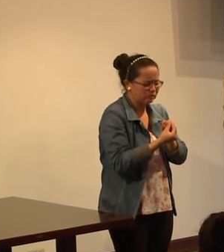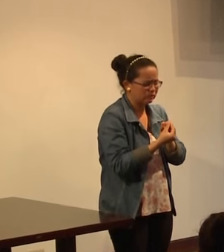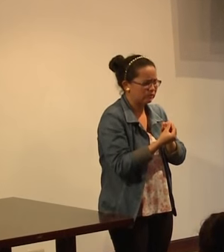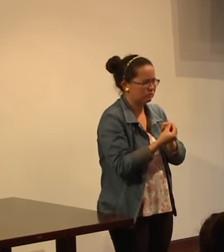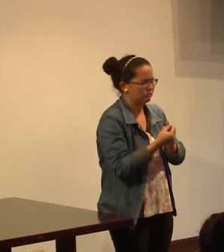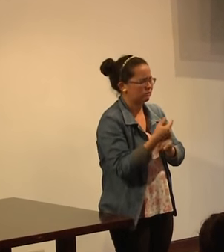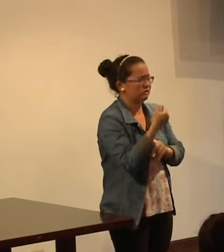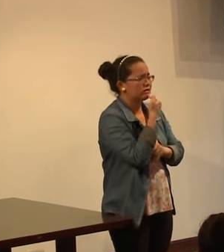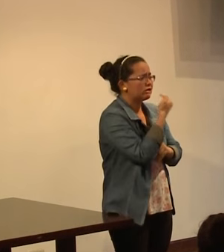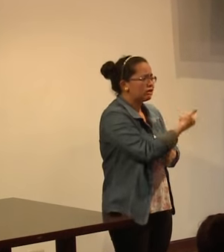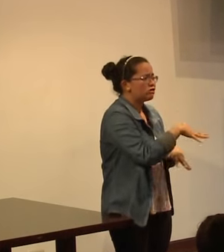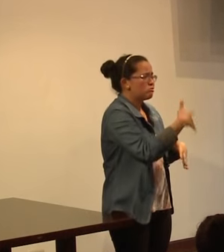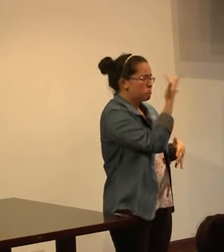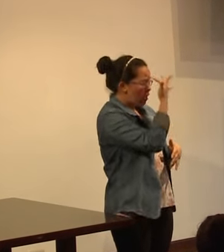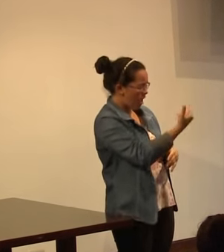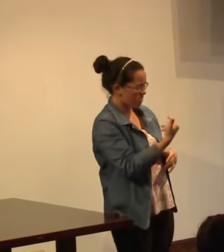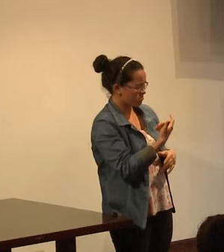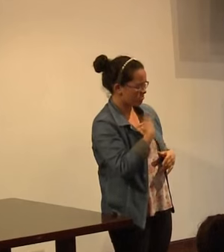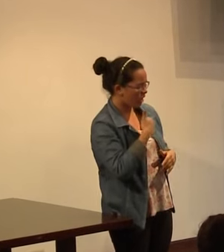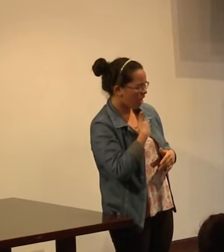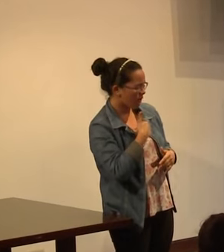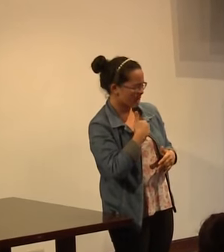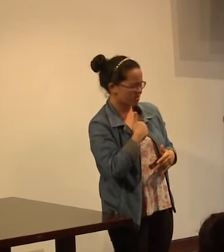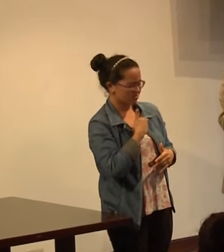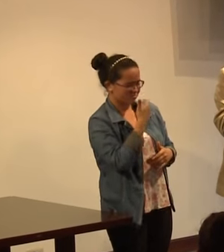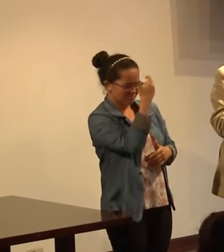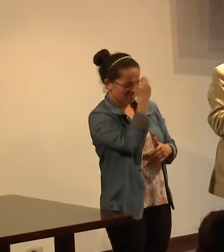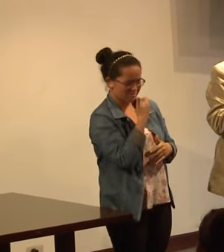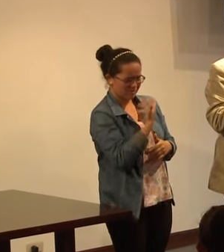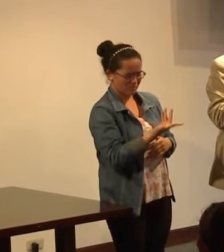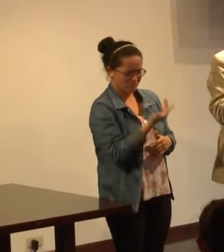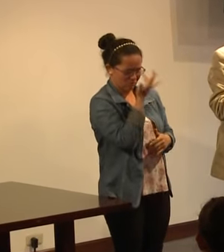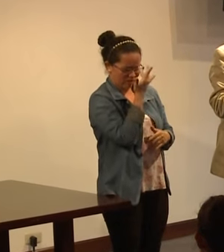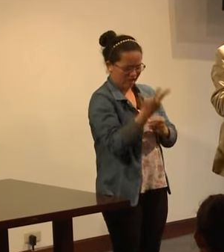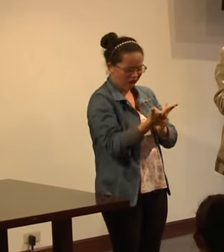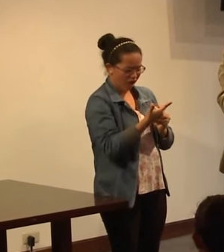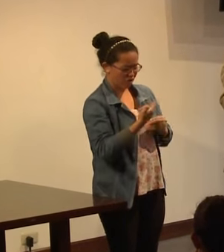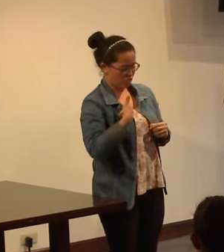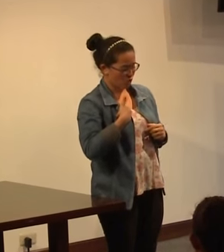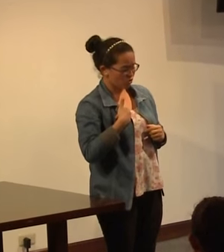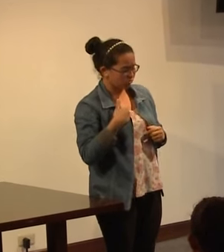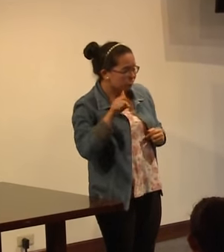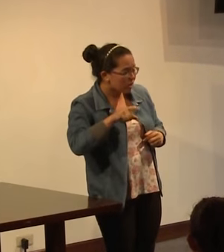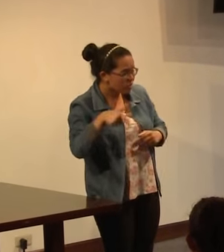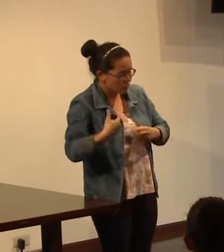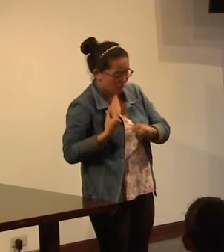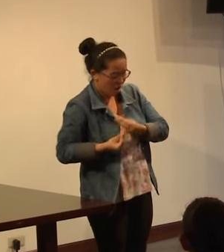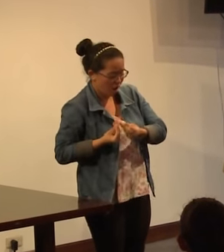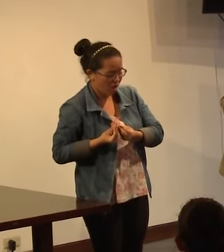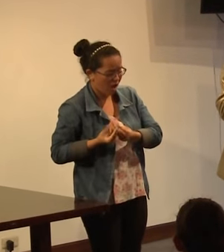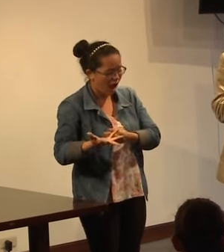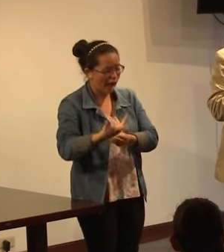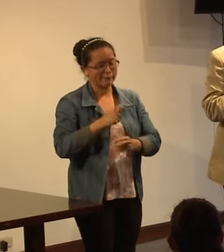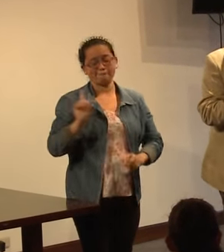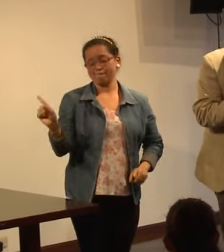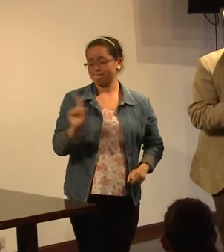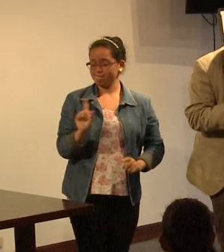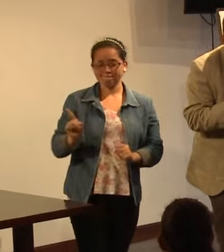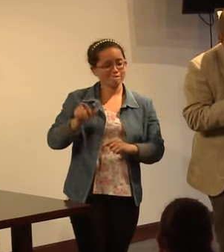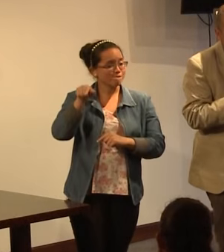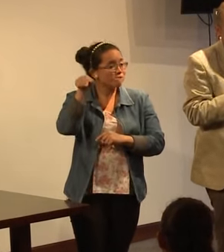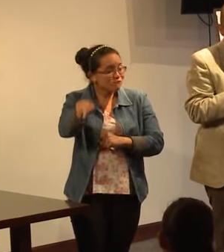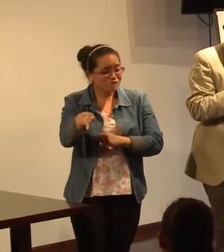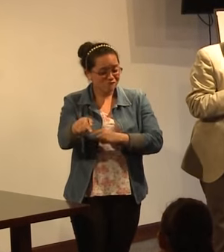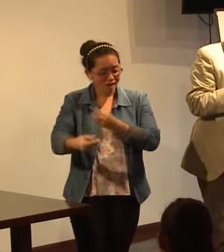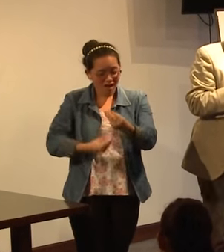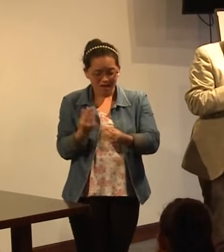me atrevía a evaluarlas, a calificarlas, inclusive a que perdieran la materia, si eso era arte, yo cómo me atrevía. Entonces yo les dije, mis queridas amigas, es que eso que ustedes están